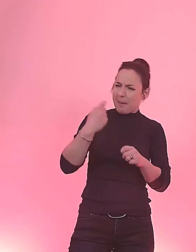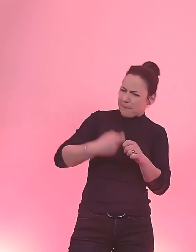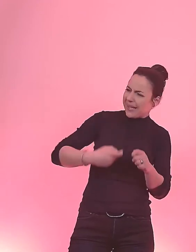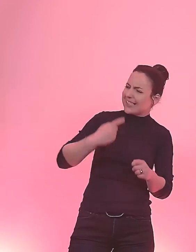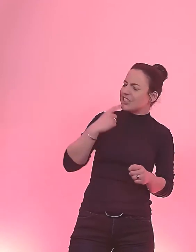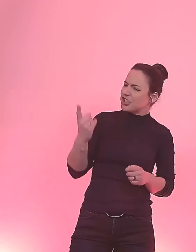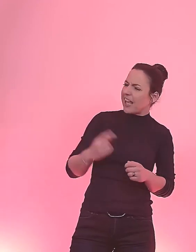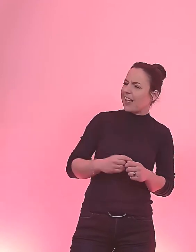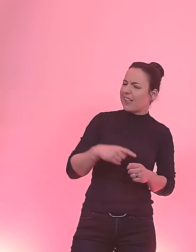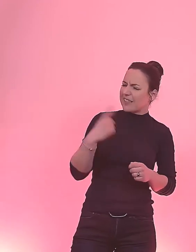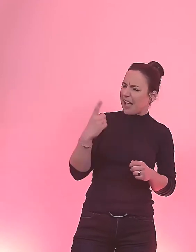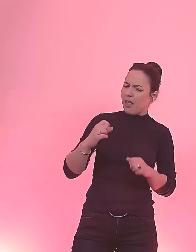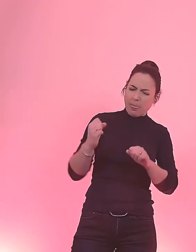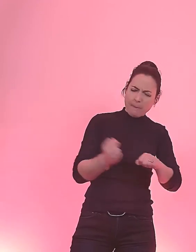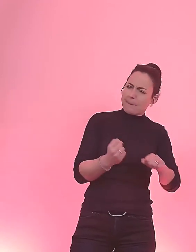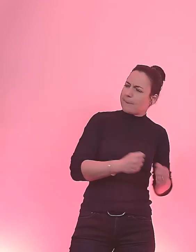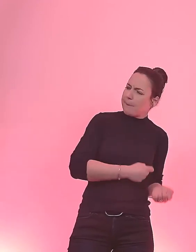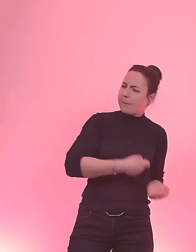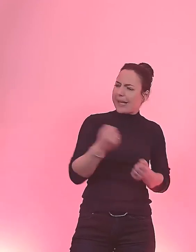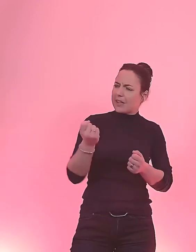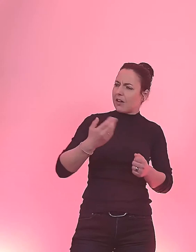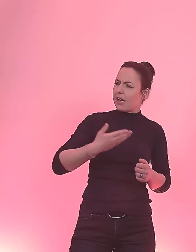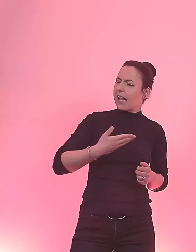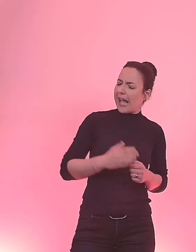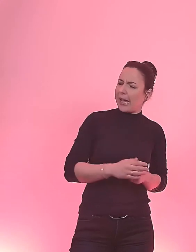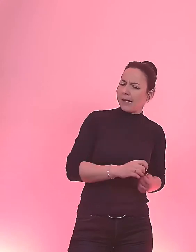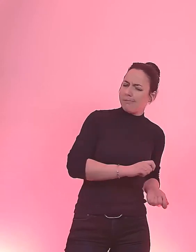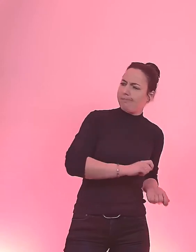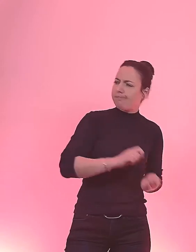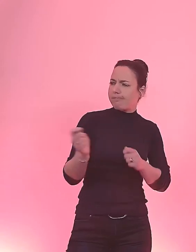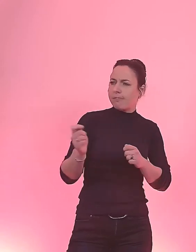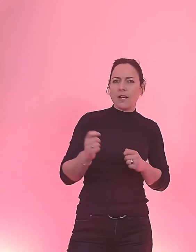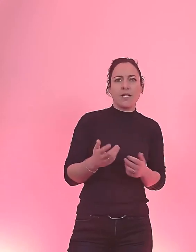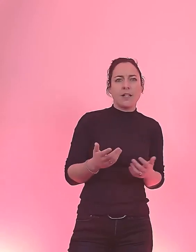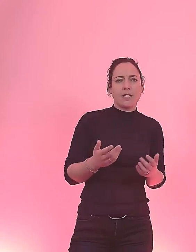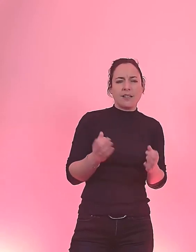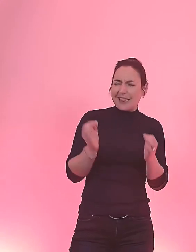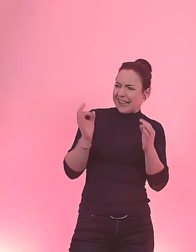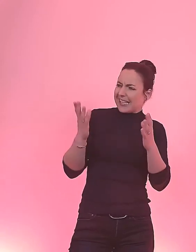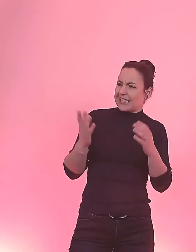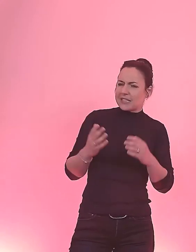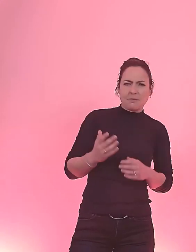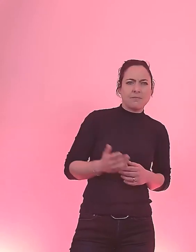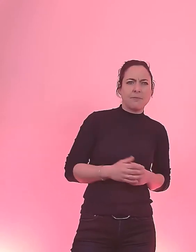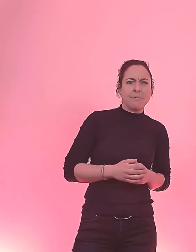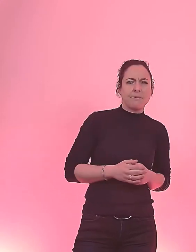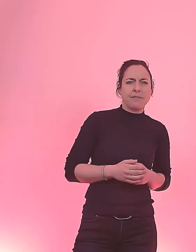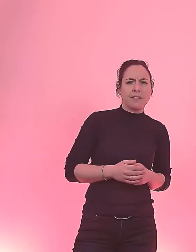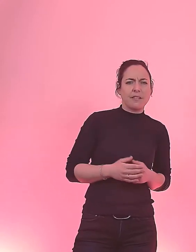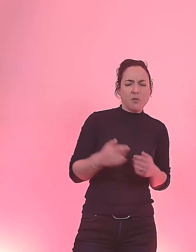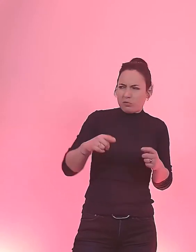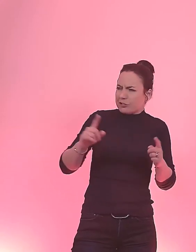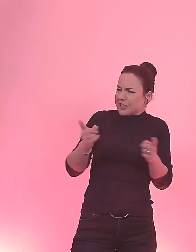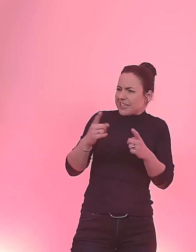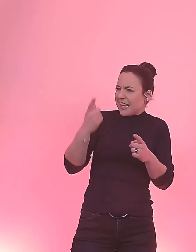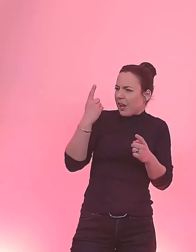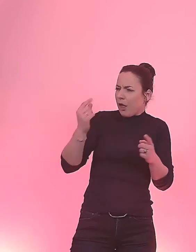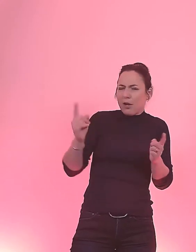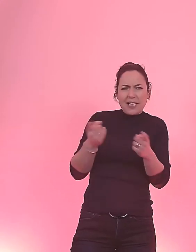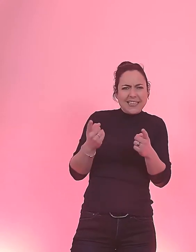krijgen hanks met mijn peddel johannes en nu op je moet nemen en meer even helemaal niks hoe zou ik u nu gaan zingen leuk